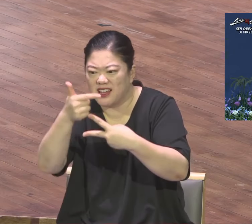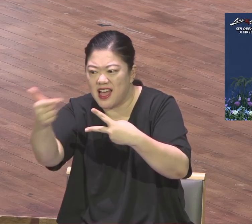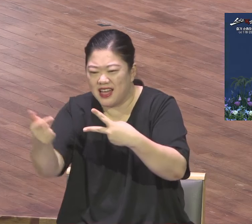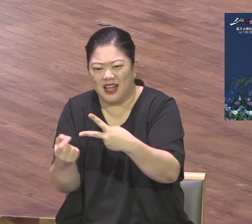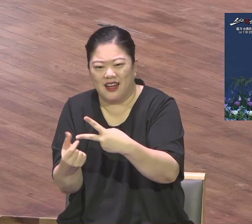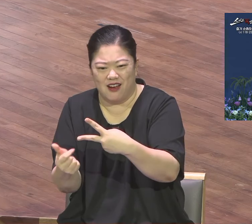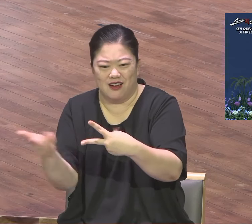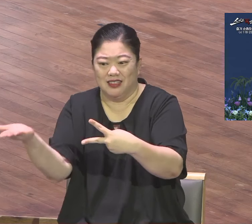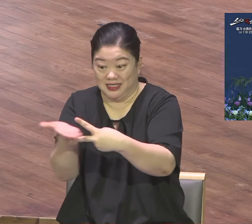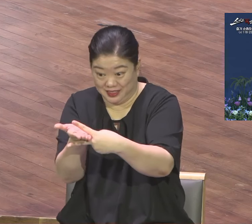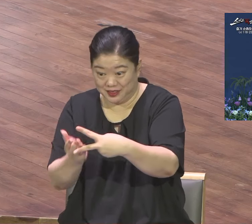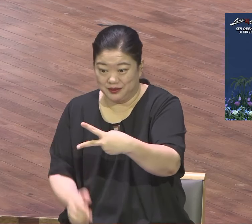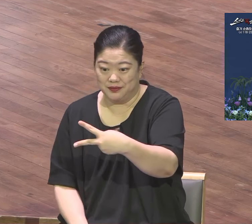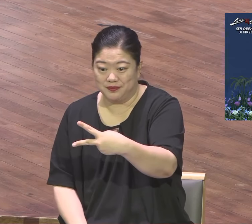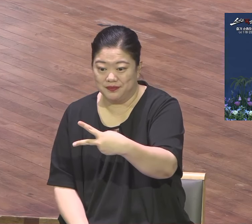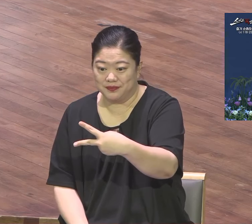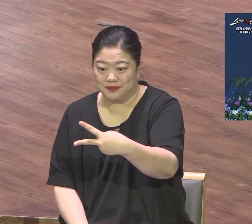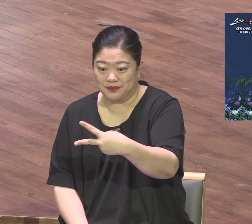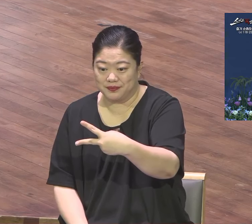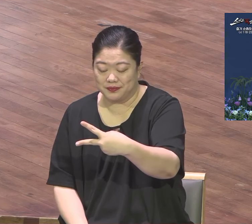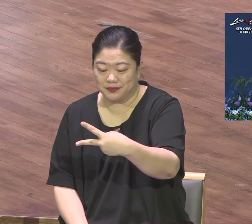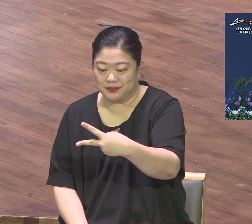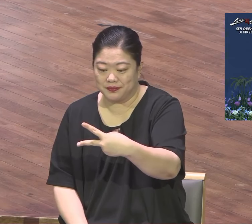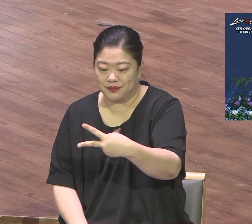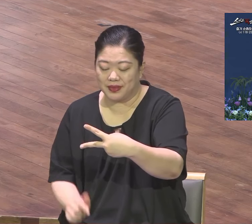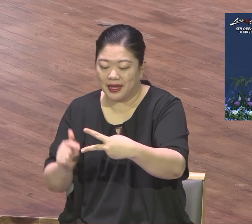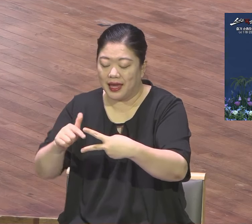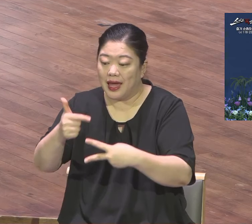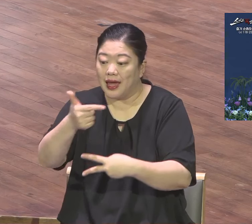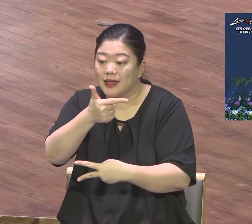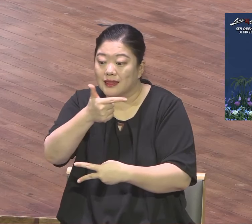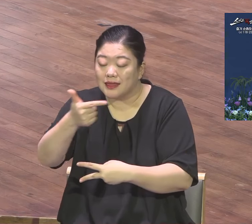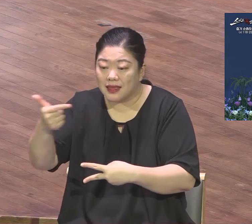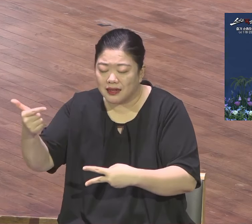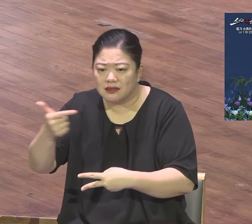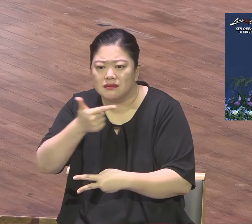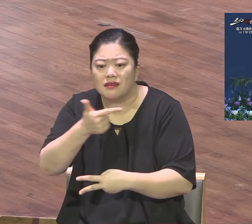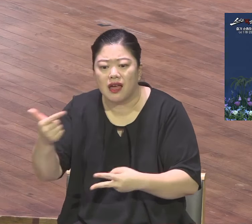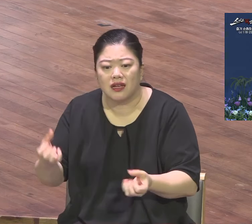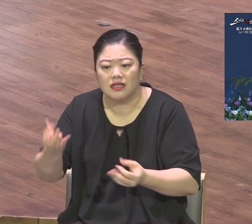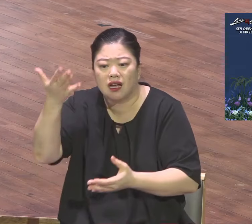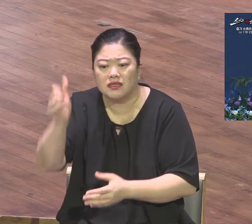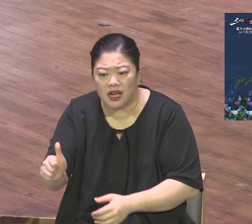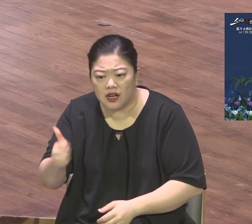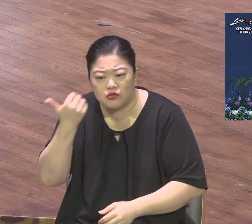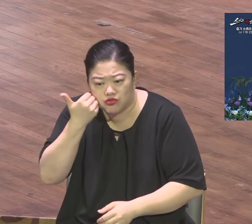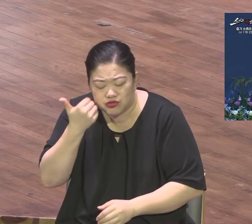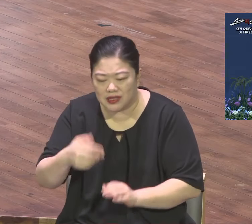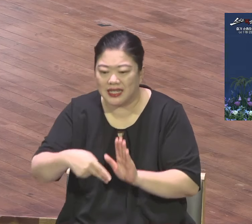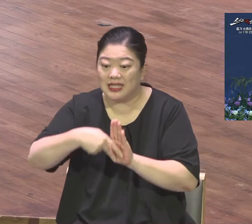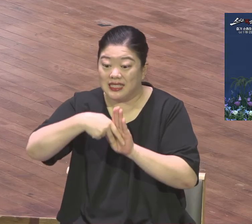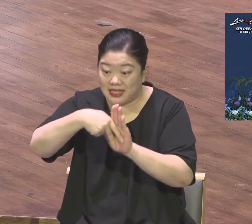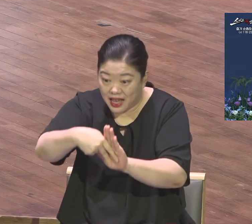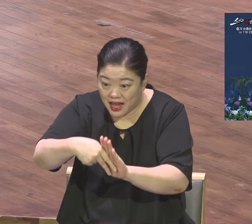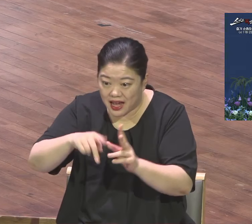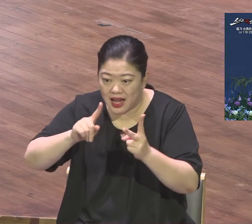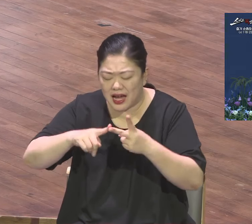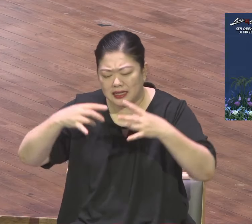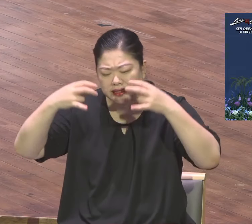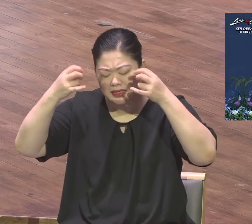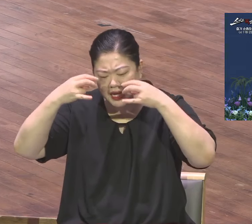구분합니다. 큰 선지자다 할 때는 이사야, 예레미야, 예가, 에스겔, 다니엘